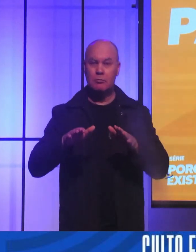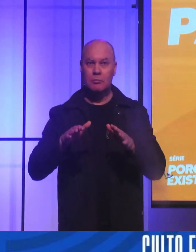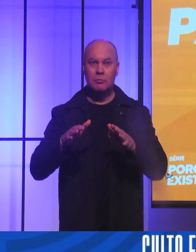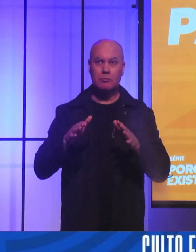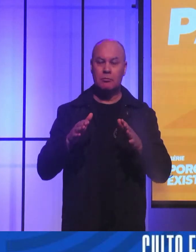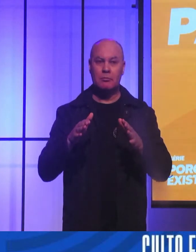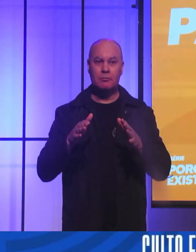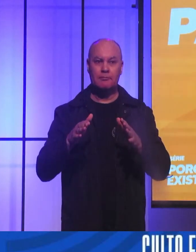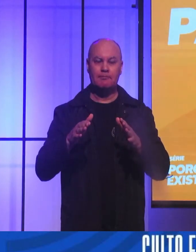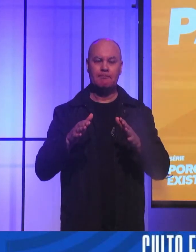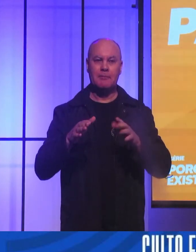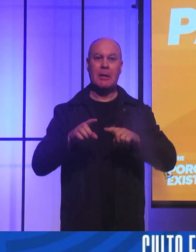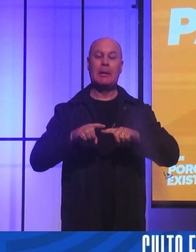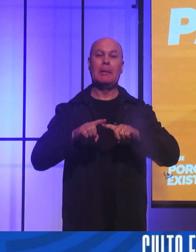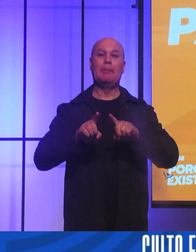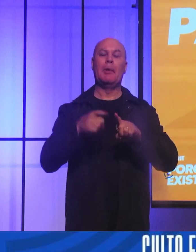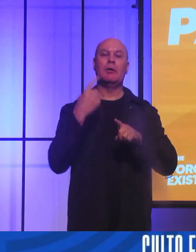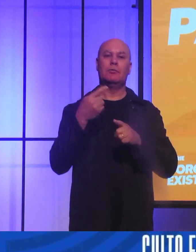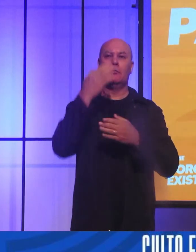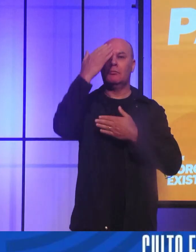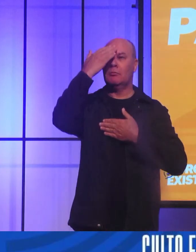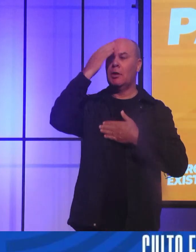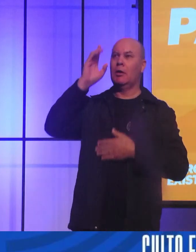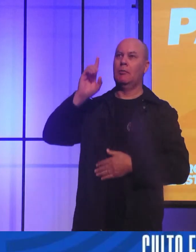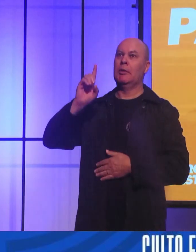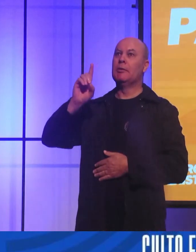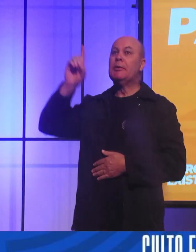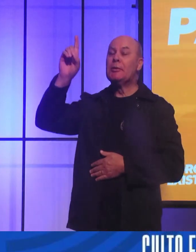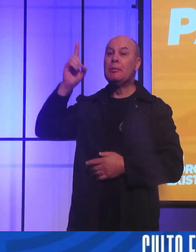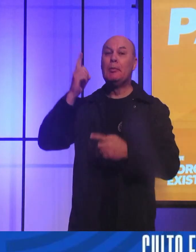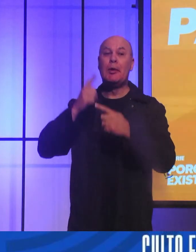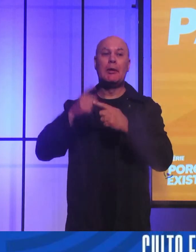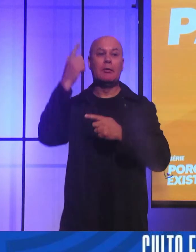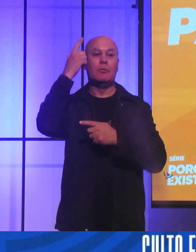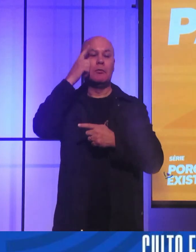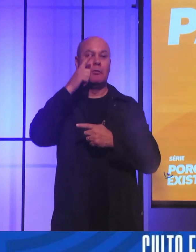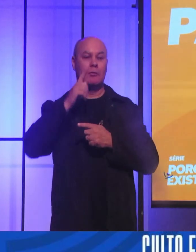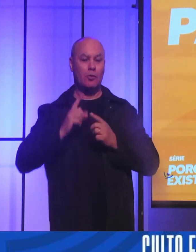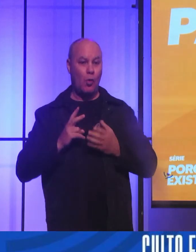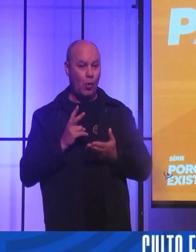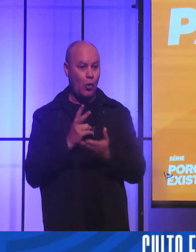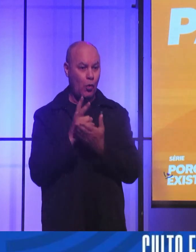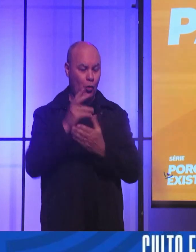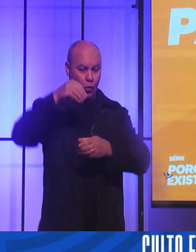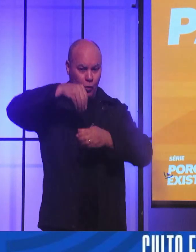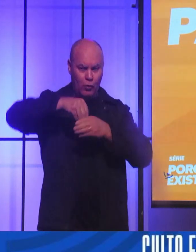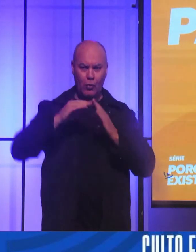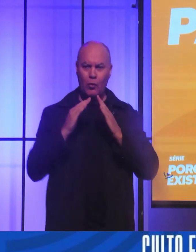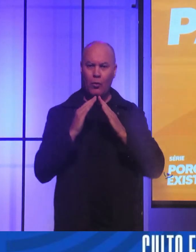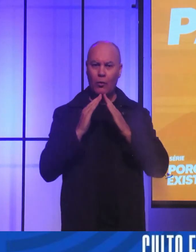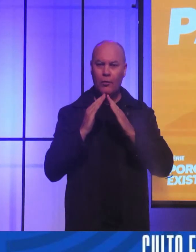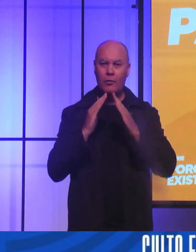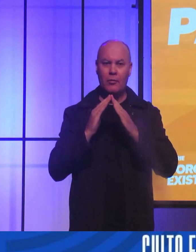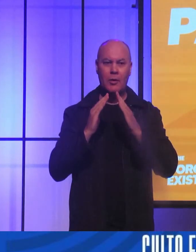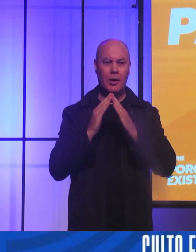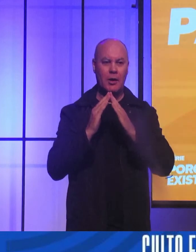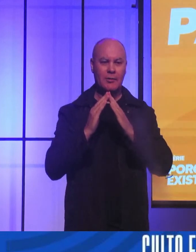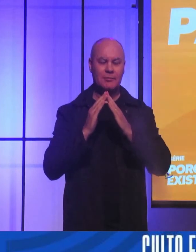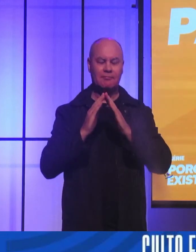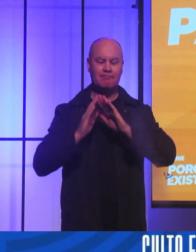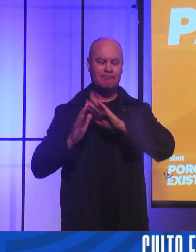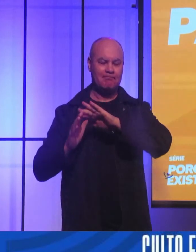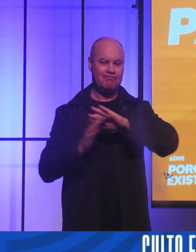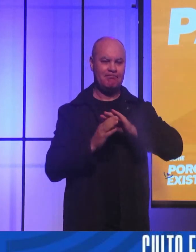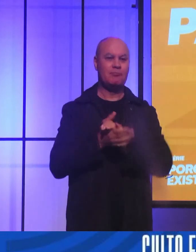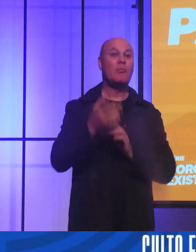picar o burro. Mas graças a Deus que não precisamos sair de casa. Louvado seja Deus pela sua vida. Nós estamos em